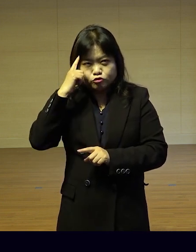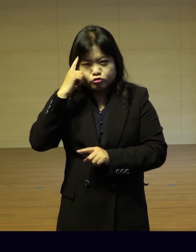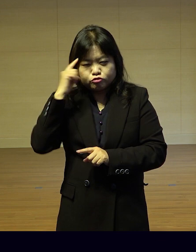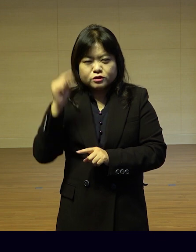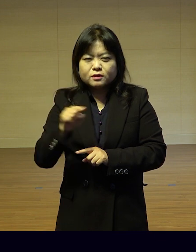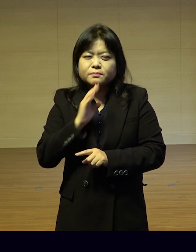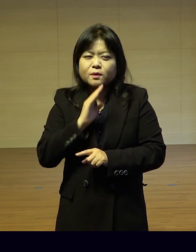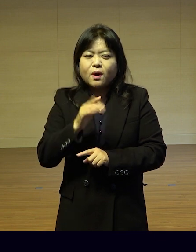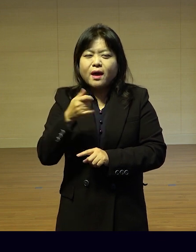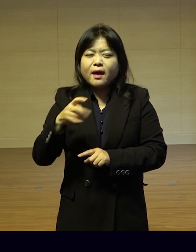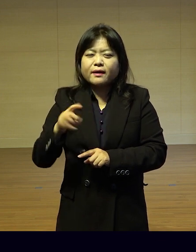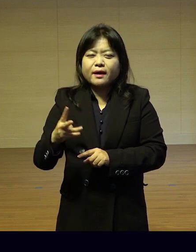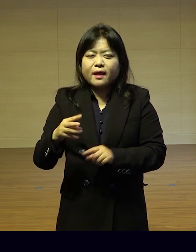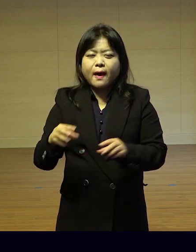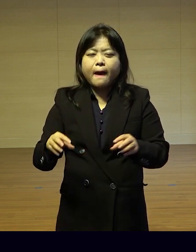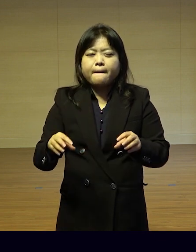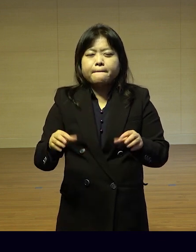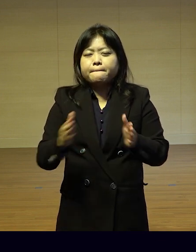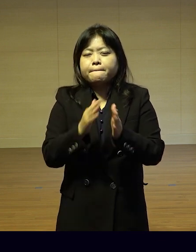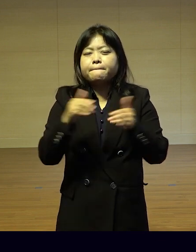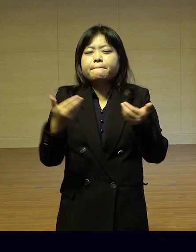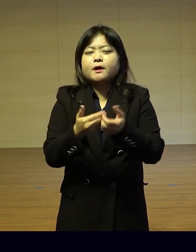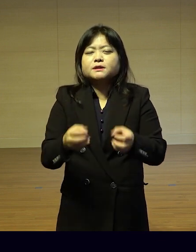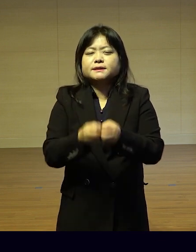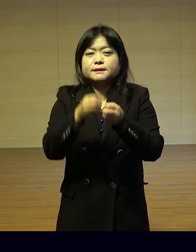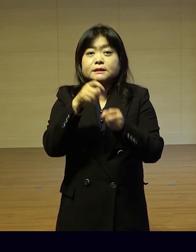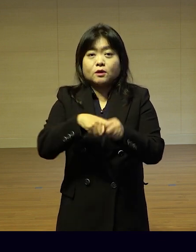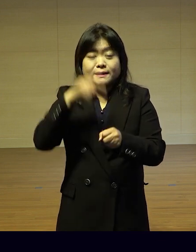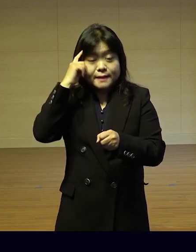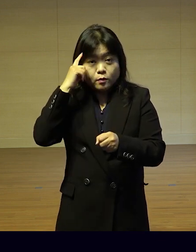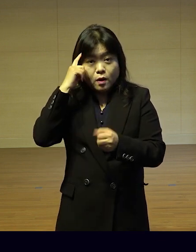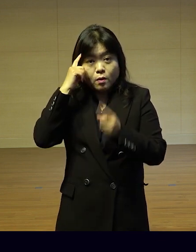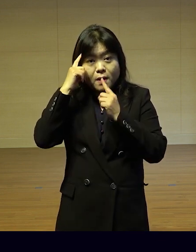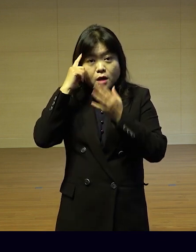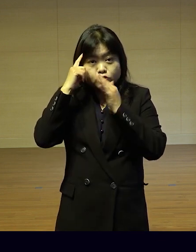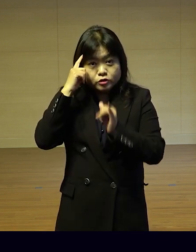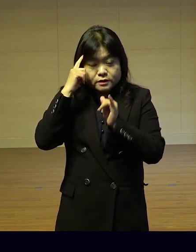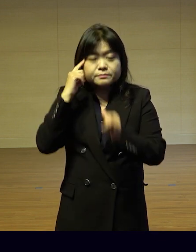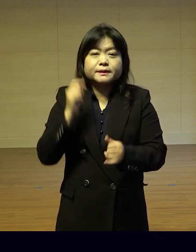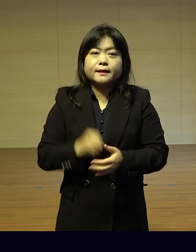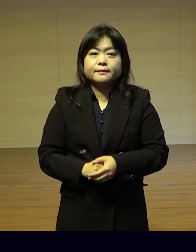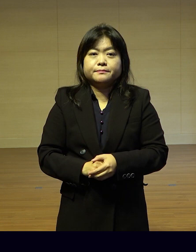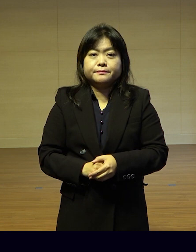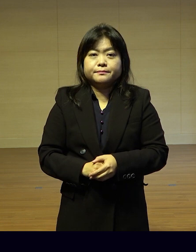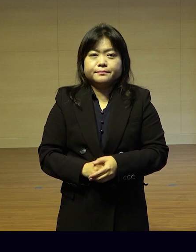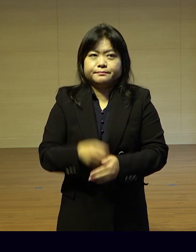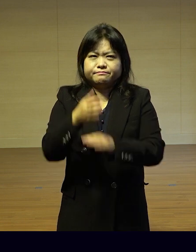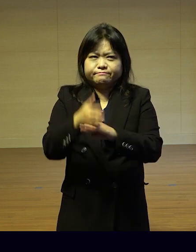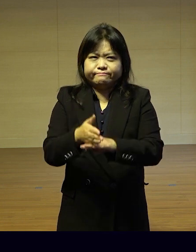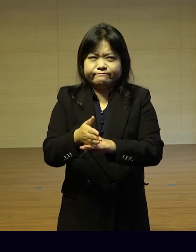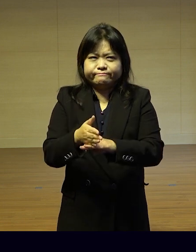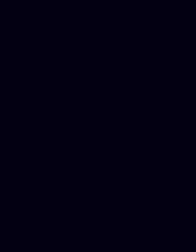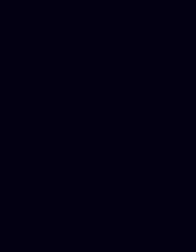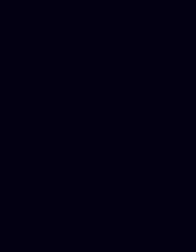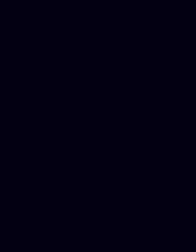그것이 바로 헤겔의 변증적 사유가 아닌가 이렇게 말씀드릴 수 있겠습니다. 감사드립니다.